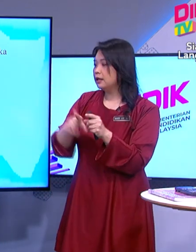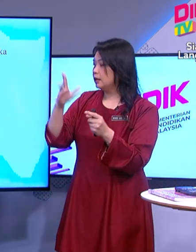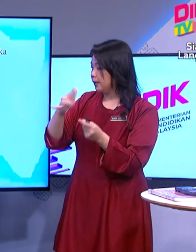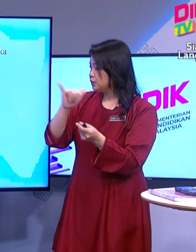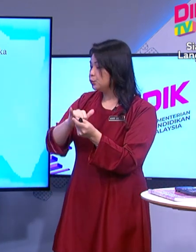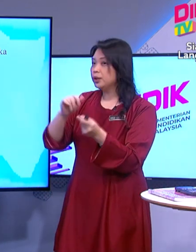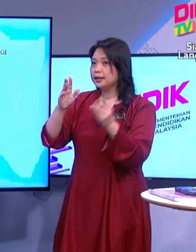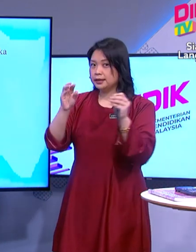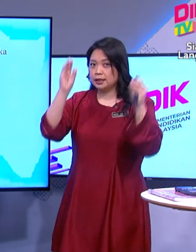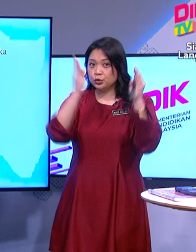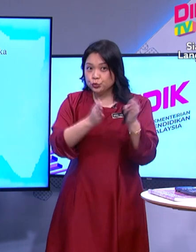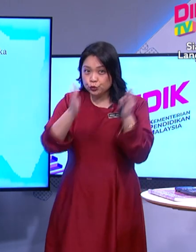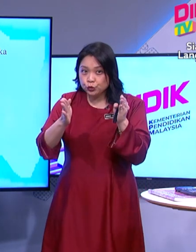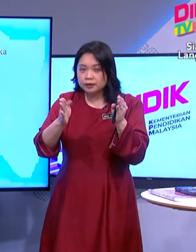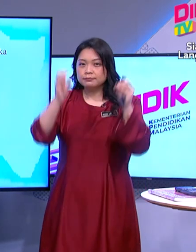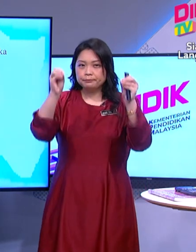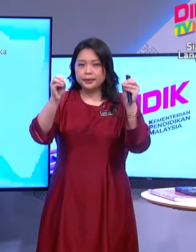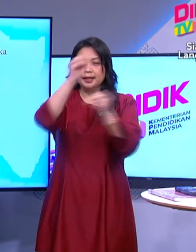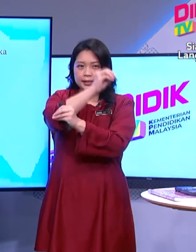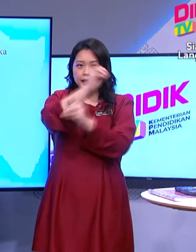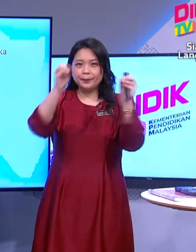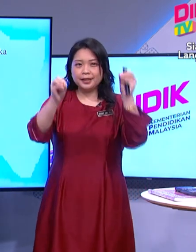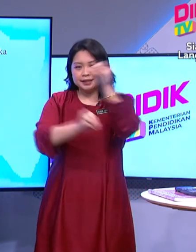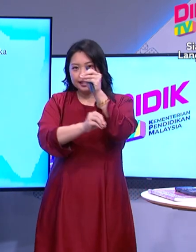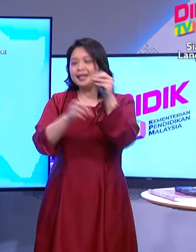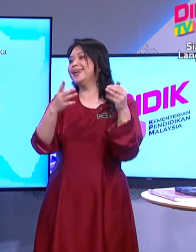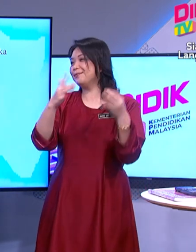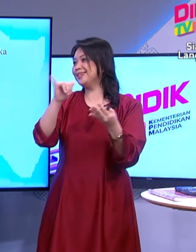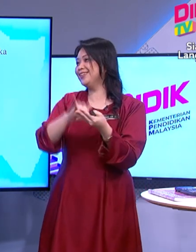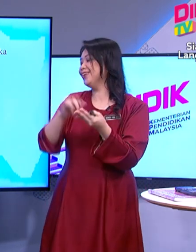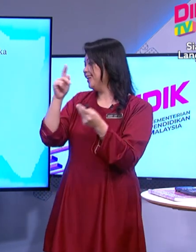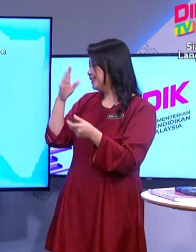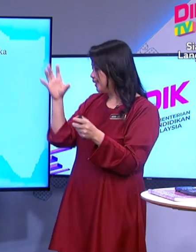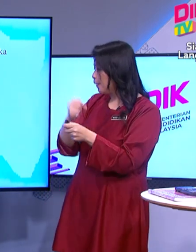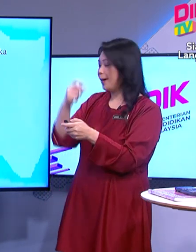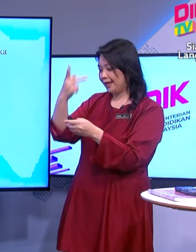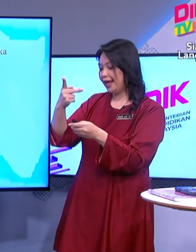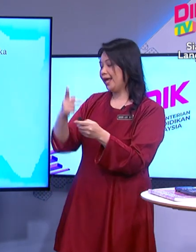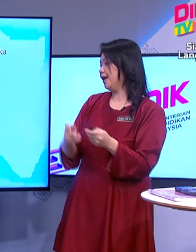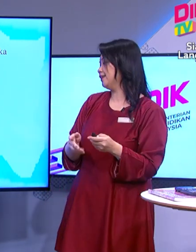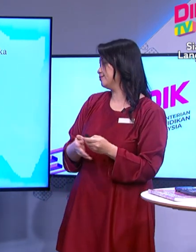sepatu kita susun Pindah sini Pindah sini lebat kita pakai